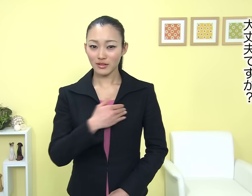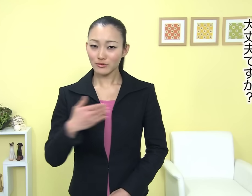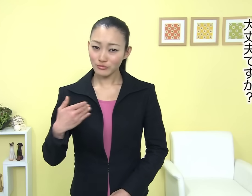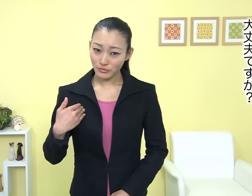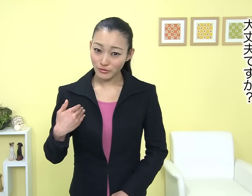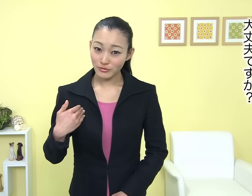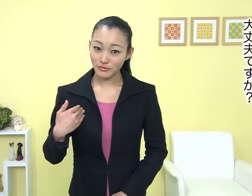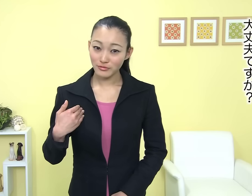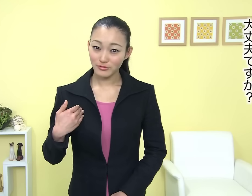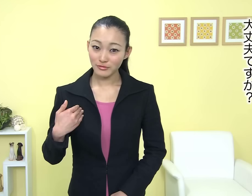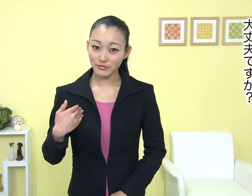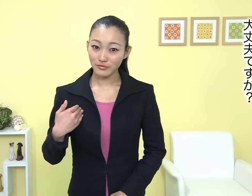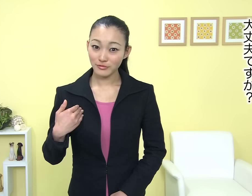大丈夫ですか？